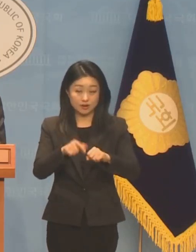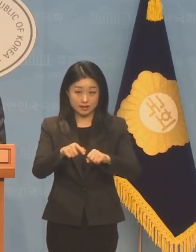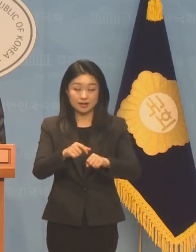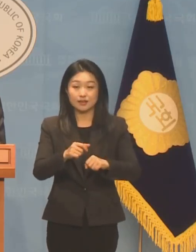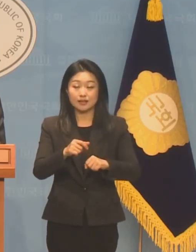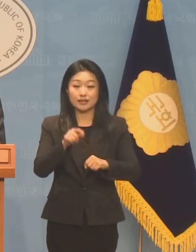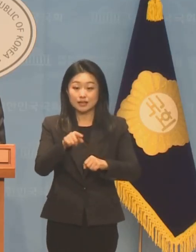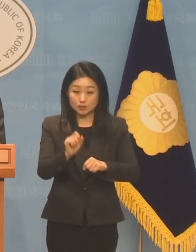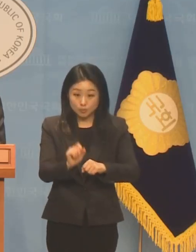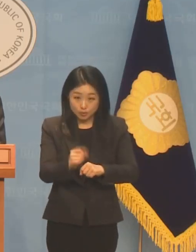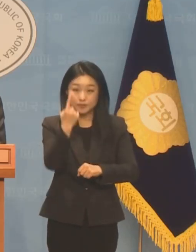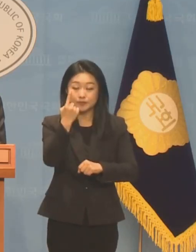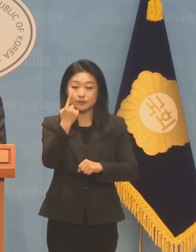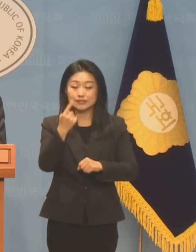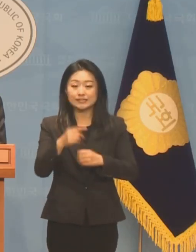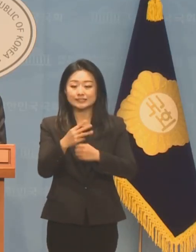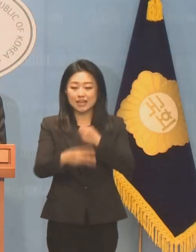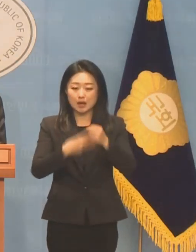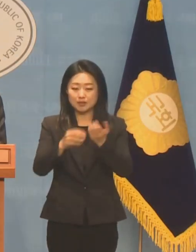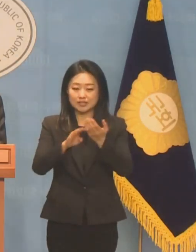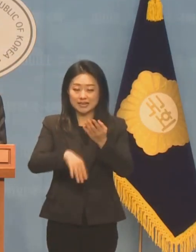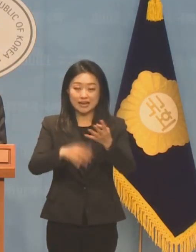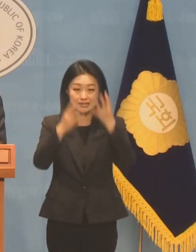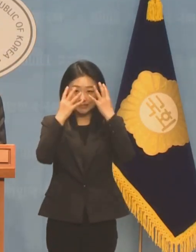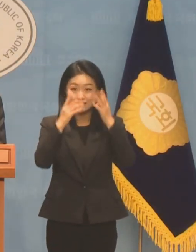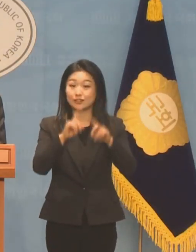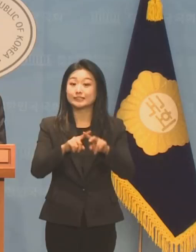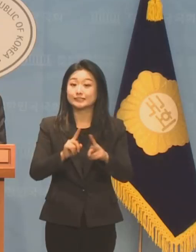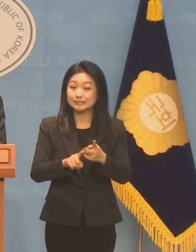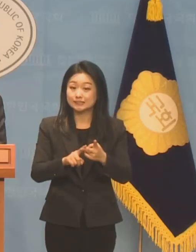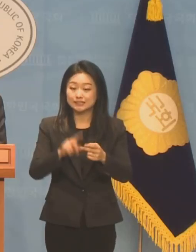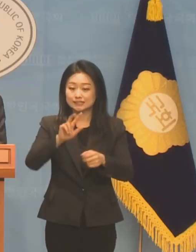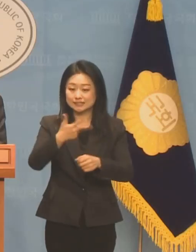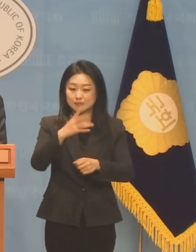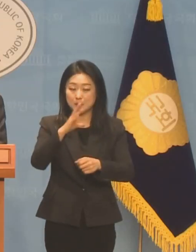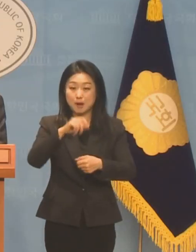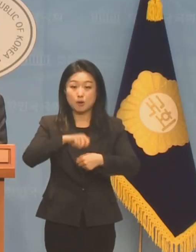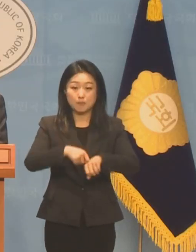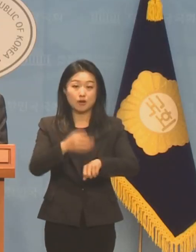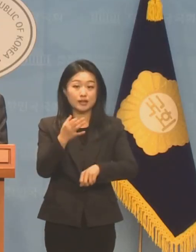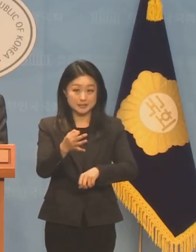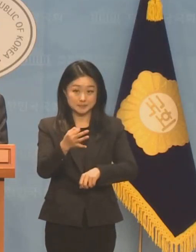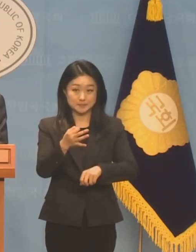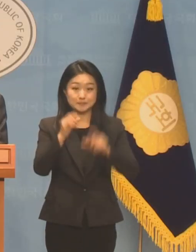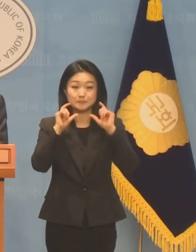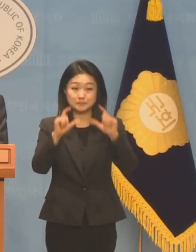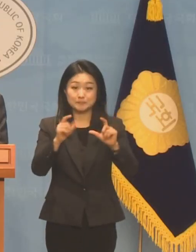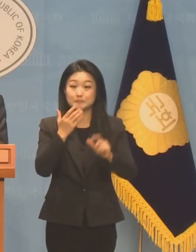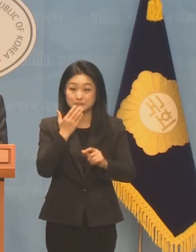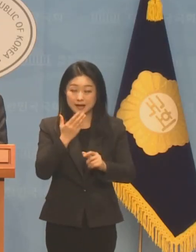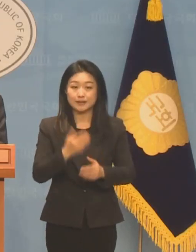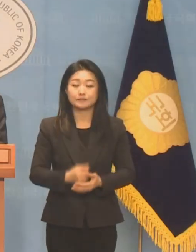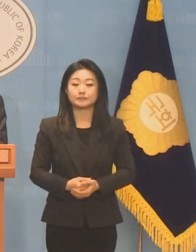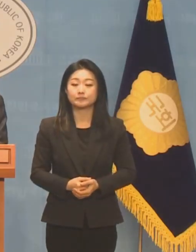자는 3년 이하의 징역 또는 700만 원 이하의 벌금에 처하도록 되어